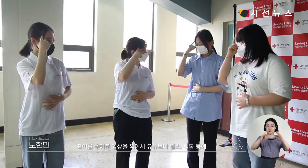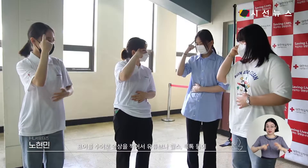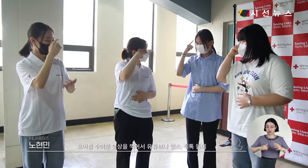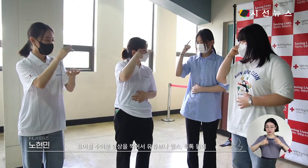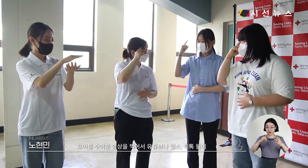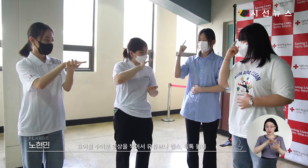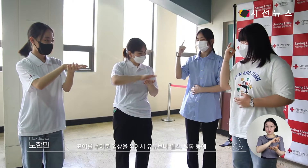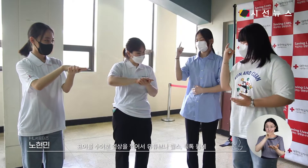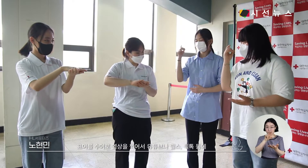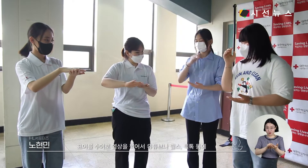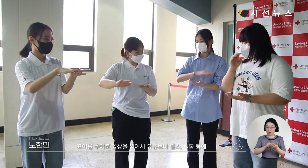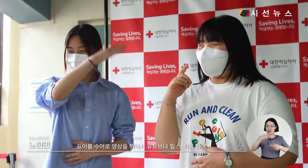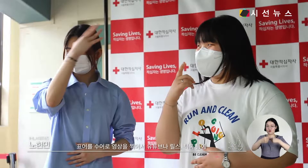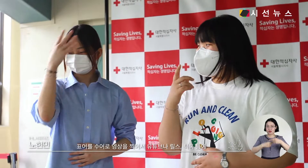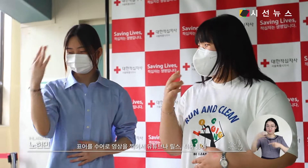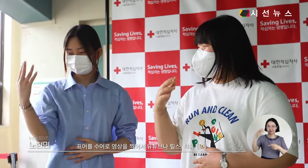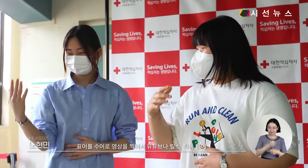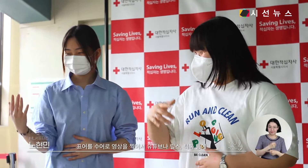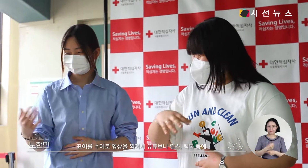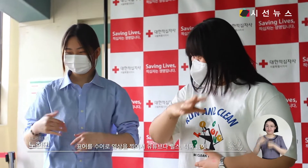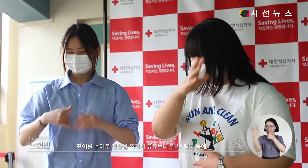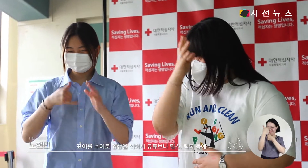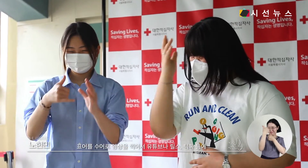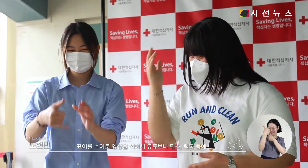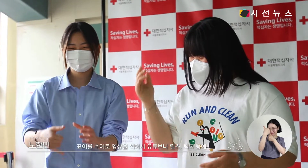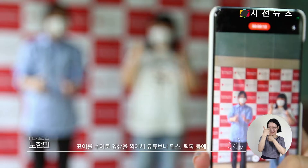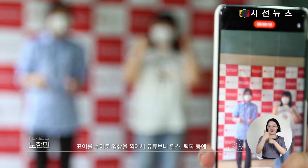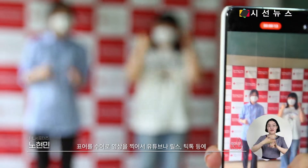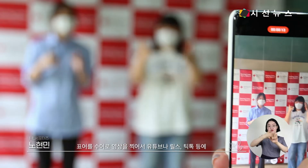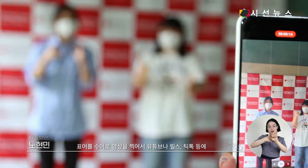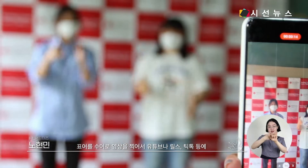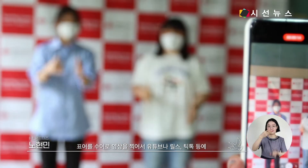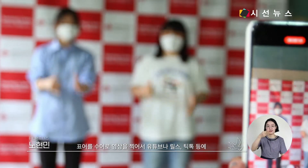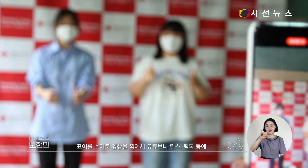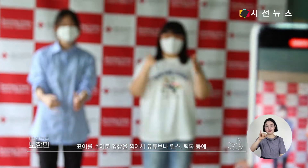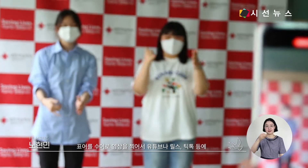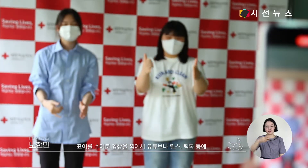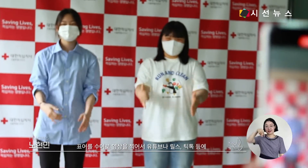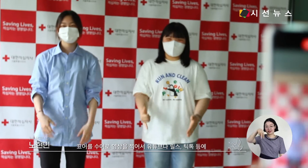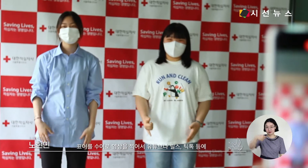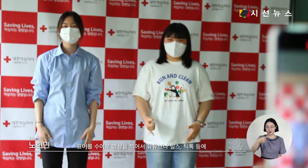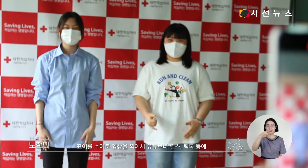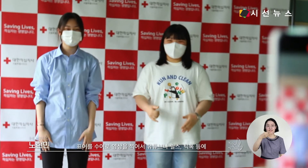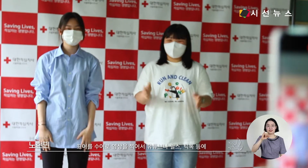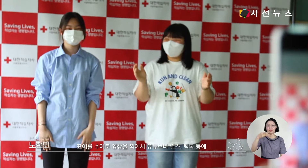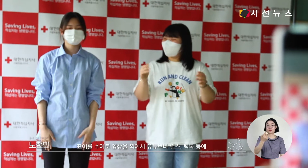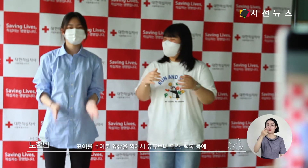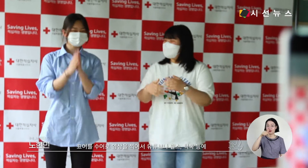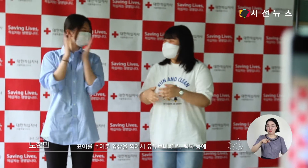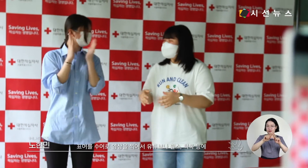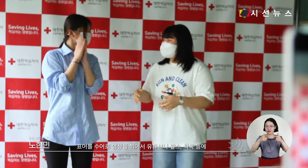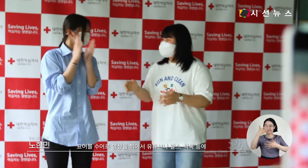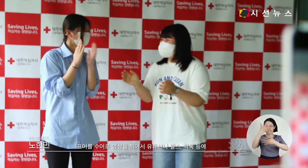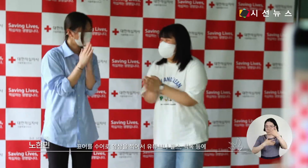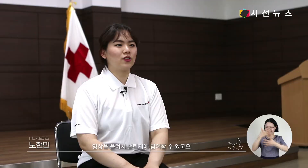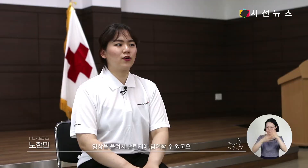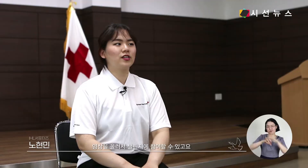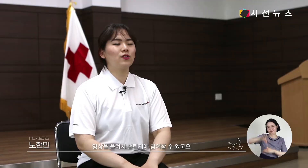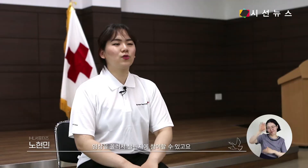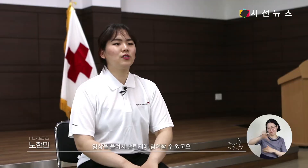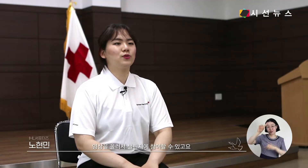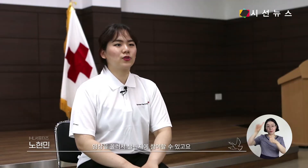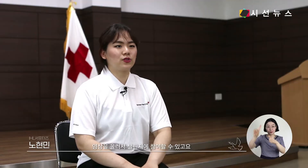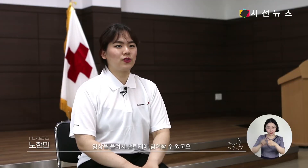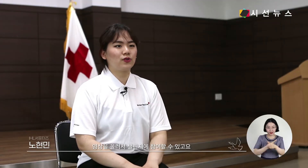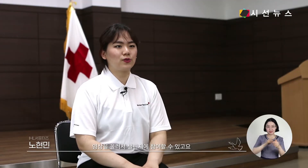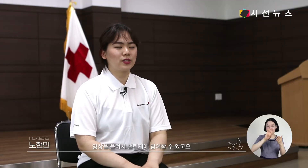세상이라는 표어를 수어로 이제 영상을 찍어서 유튜브나 릴스, 틱톡이나 이런 데